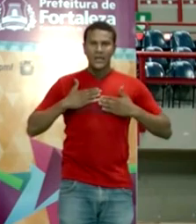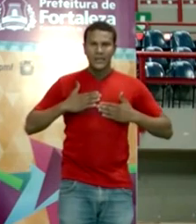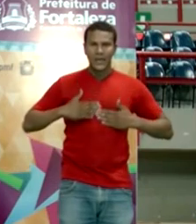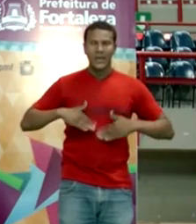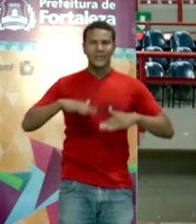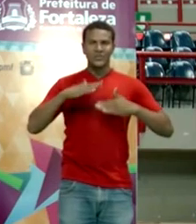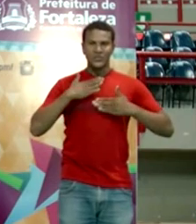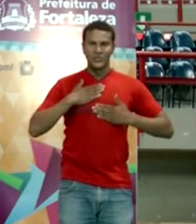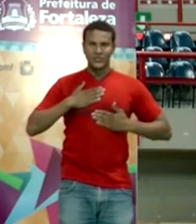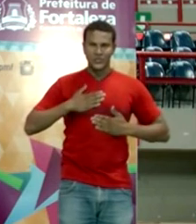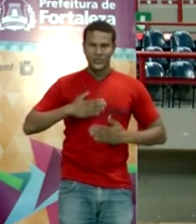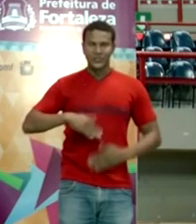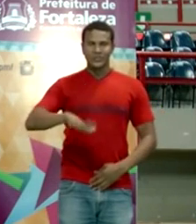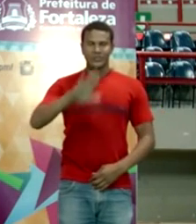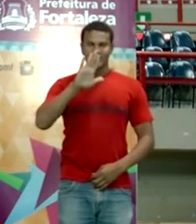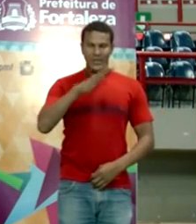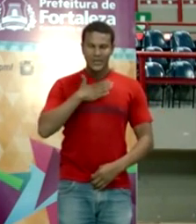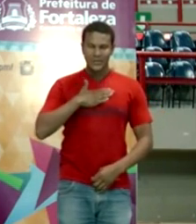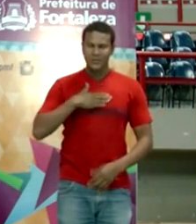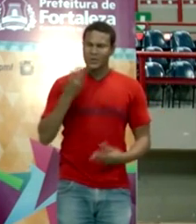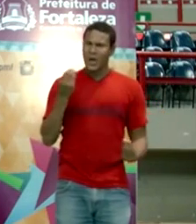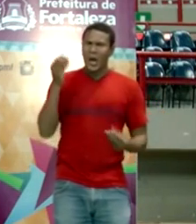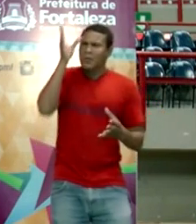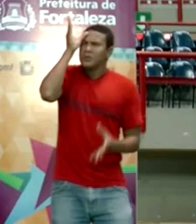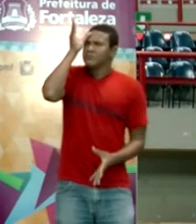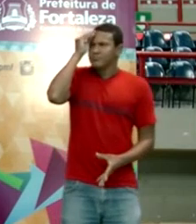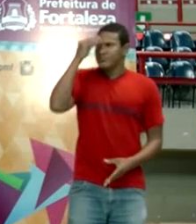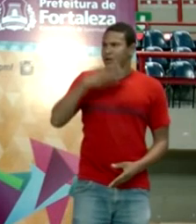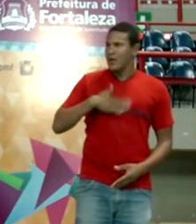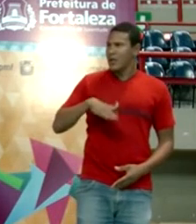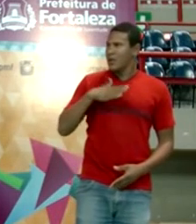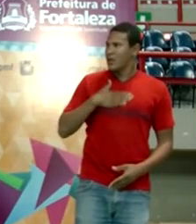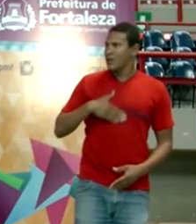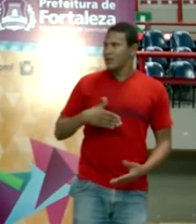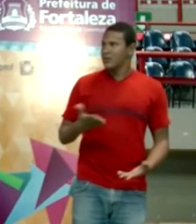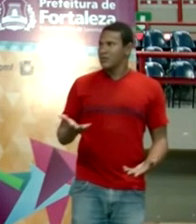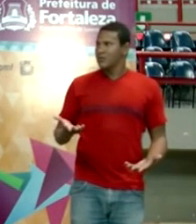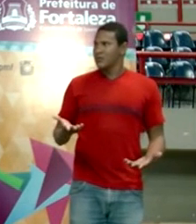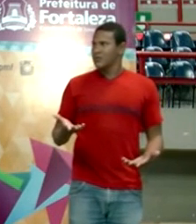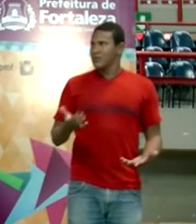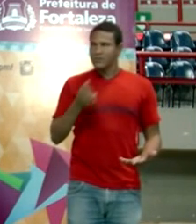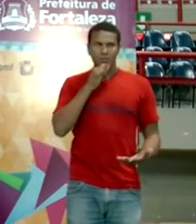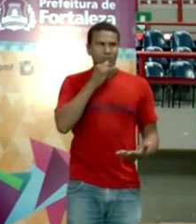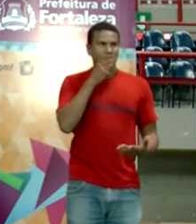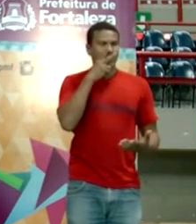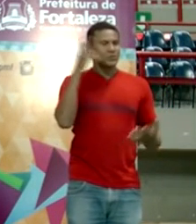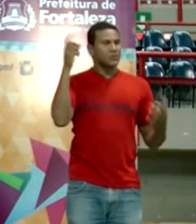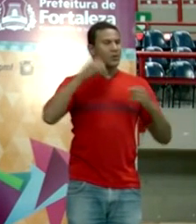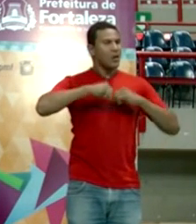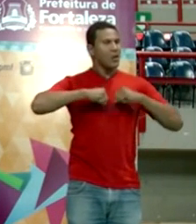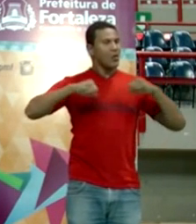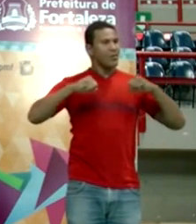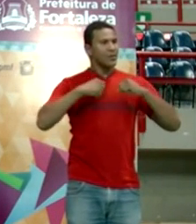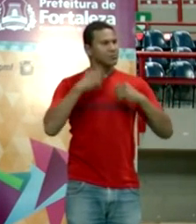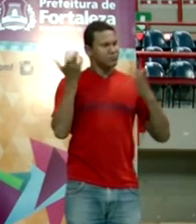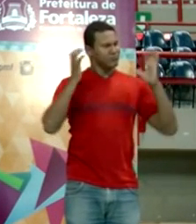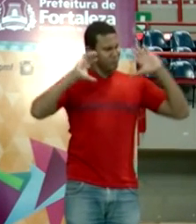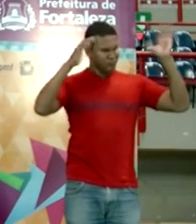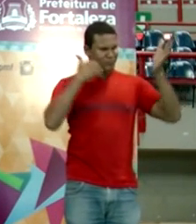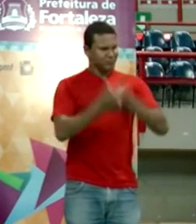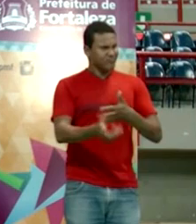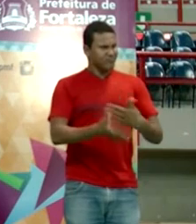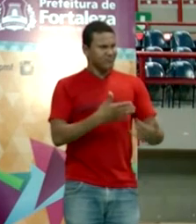relaxa. Como que relaxa? Faz o que você aprende aqui, pô. Faz aquele alongamento, no meio da